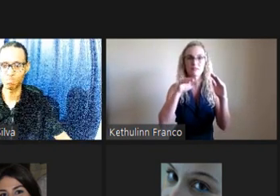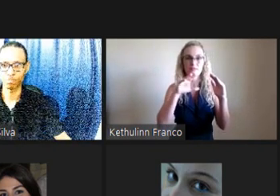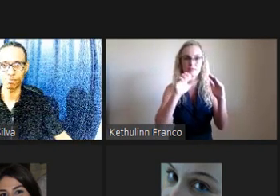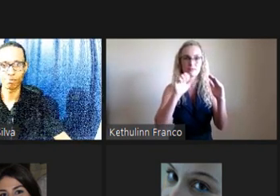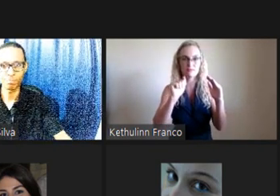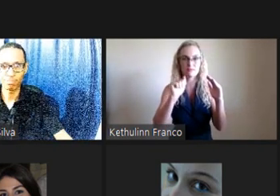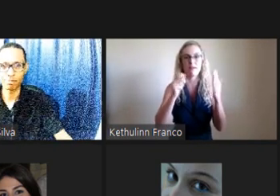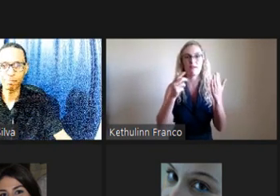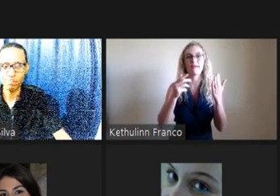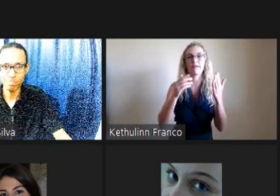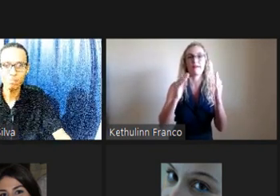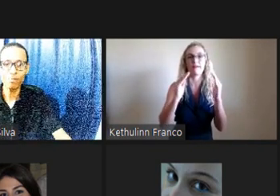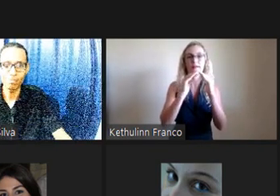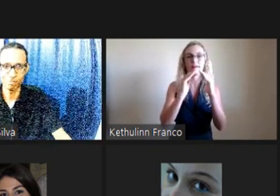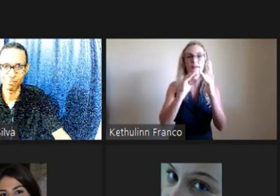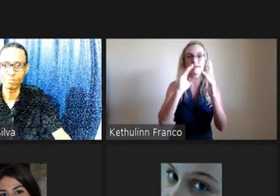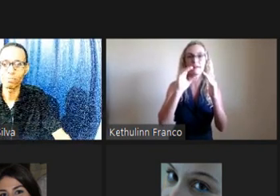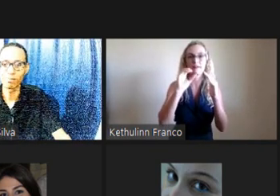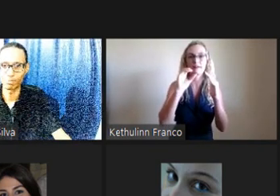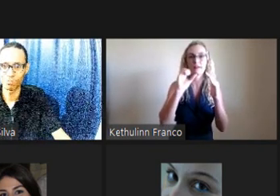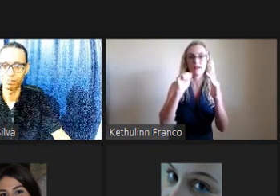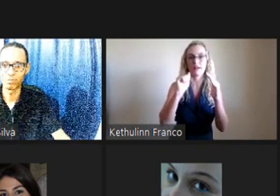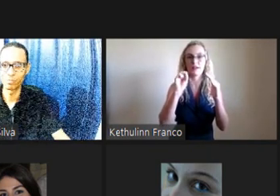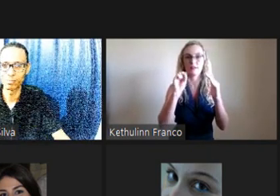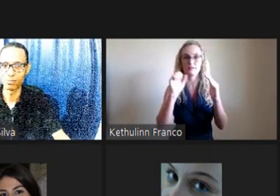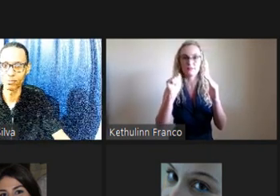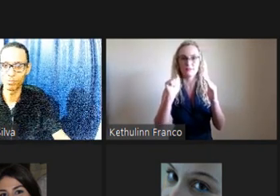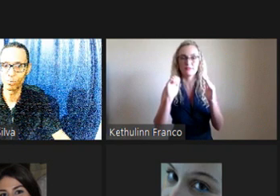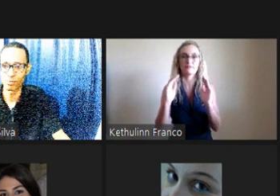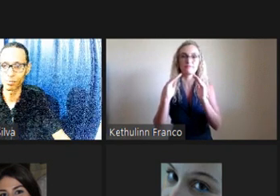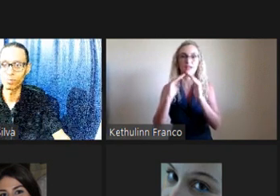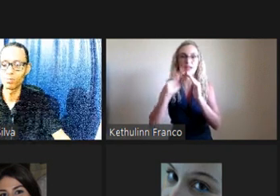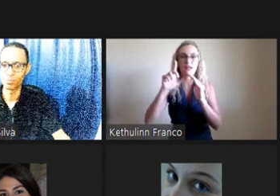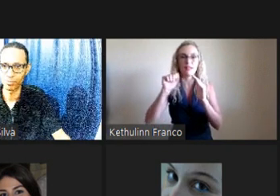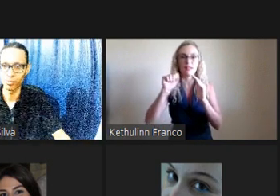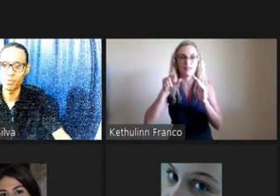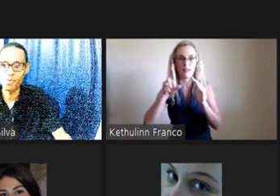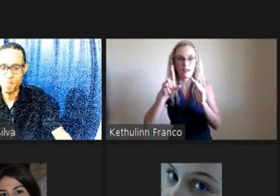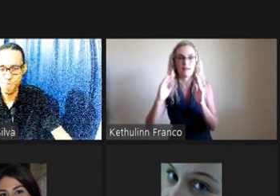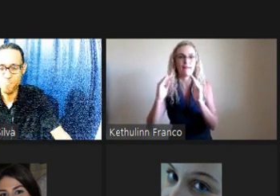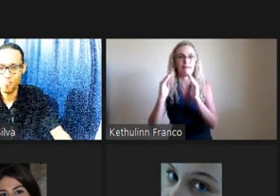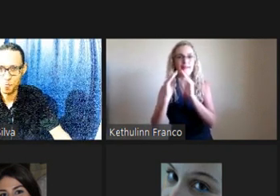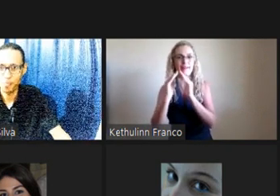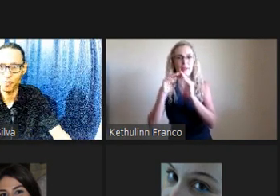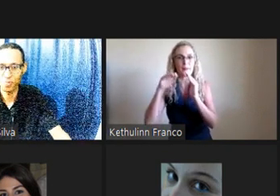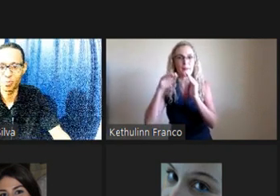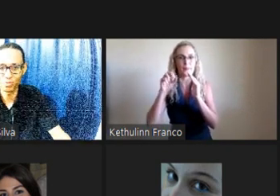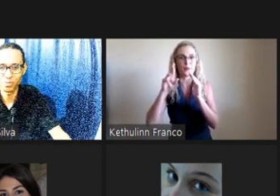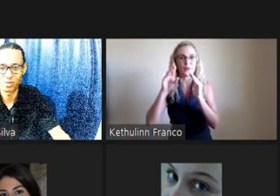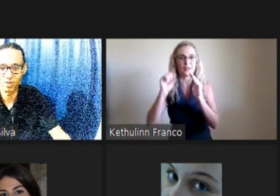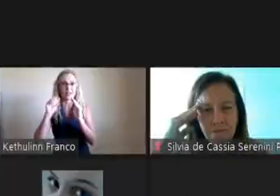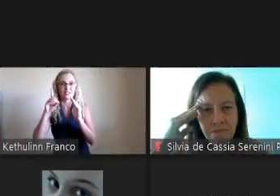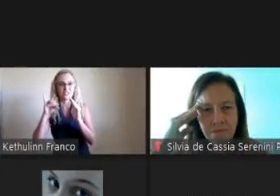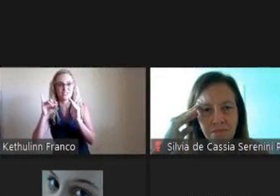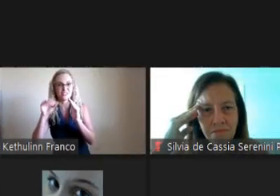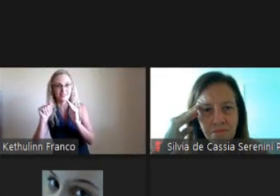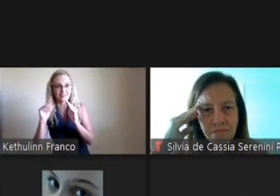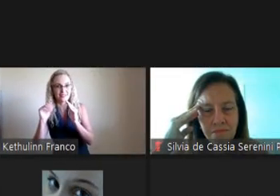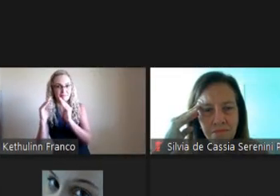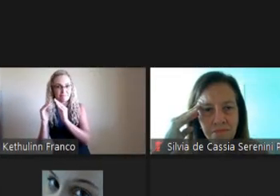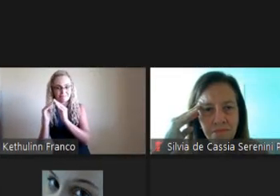estabelecer essas diferenças lexicais? Estou pensando em termos de línguas. E depois eu pensei em termos do aplicativo, porque eu vejo que tem